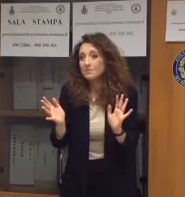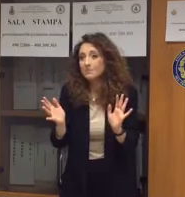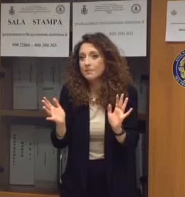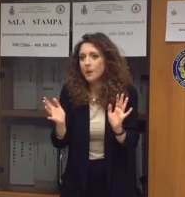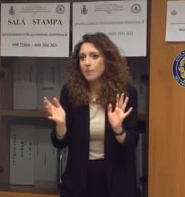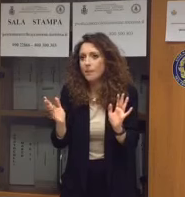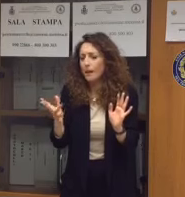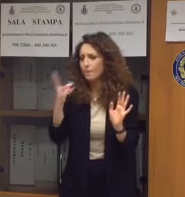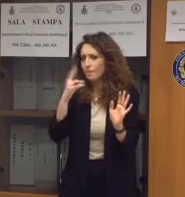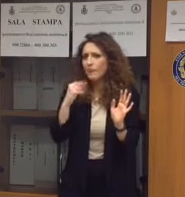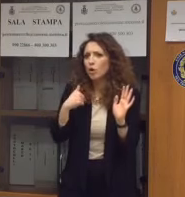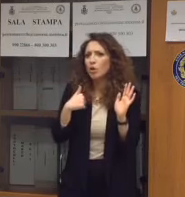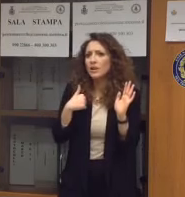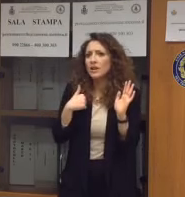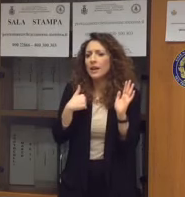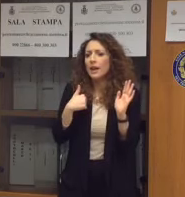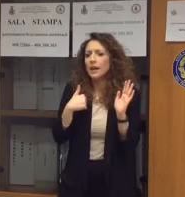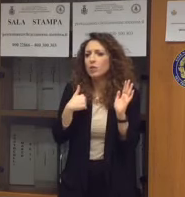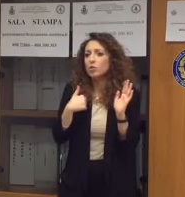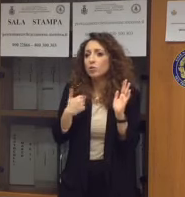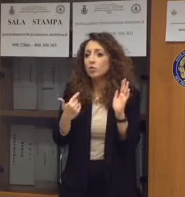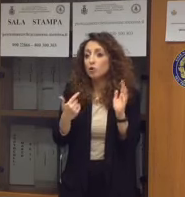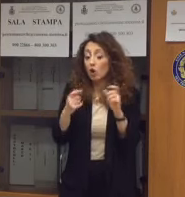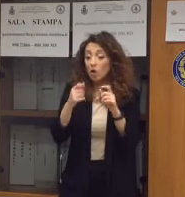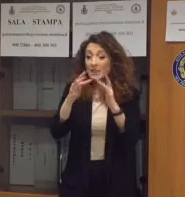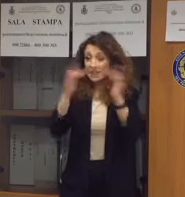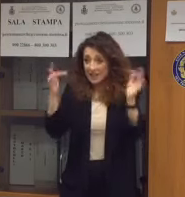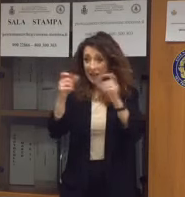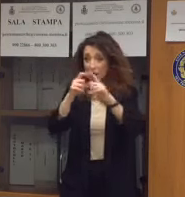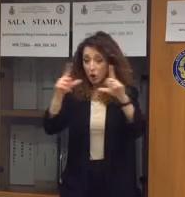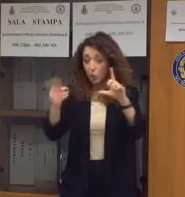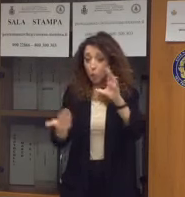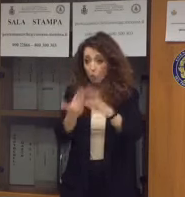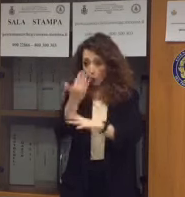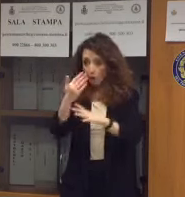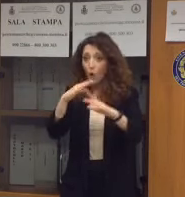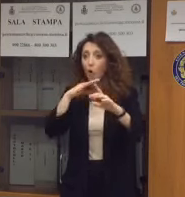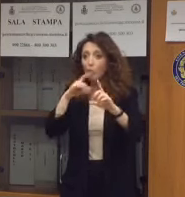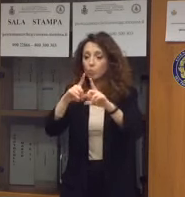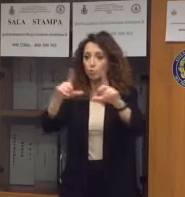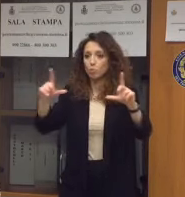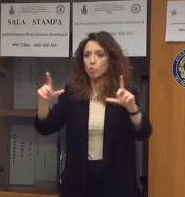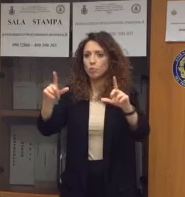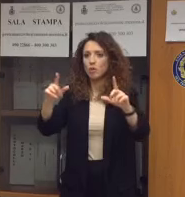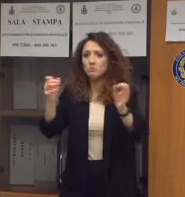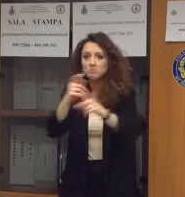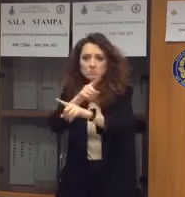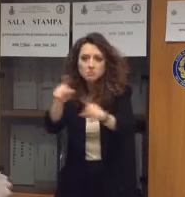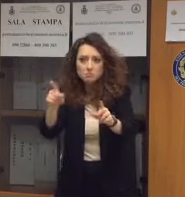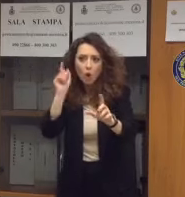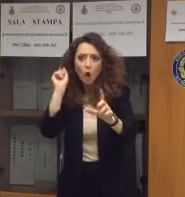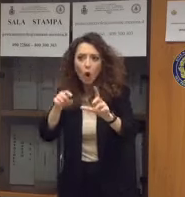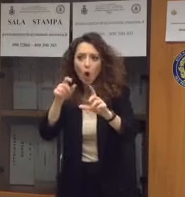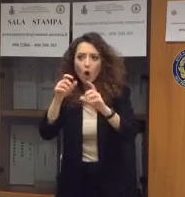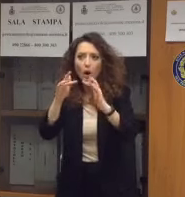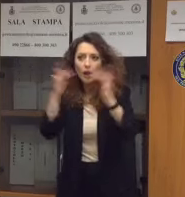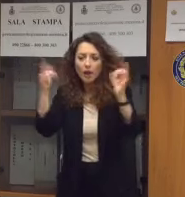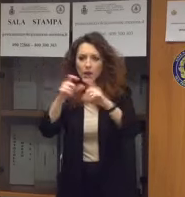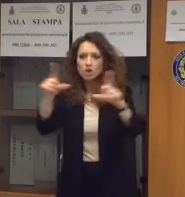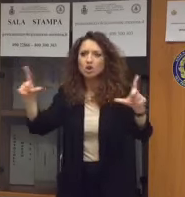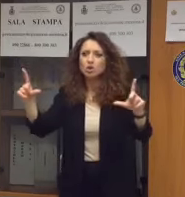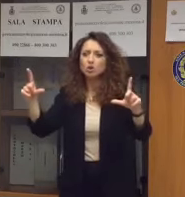CED mi hanno dato la comunicazione che nel nuovo sito, perché se voi vi collegherete ci sarà una nuova schermata con tutte le